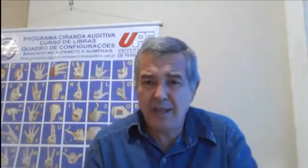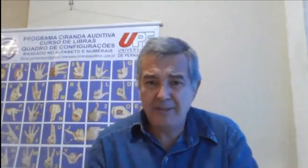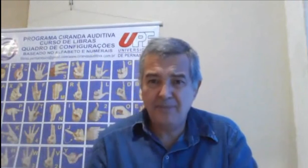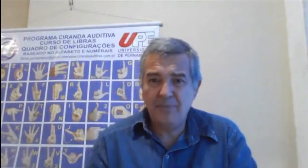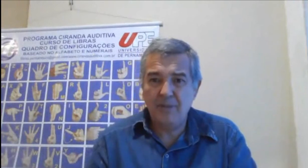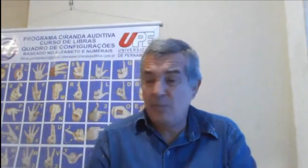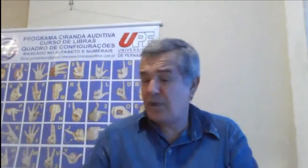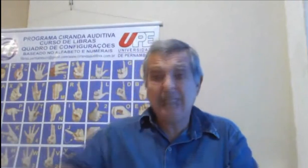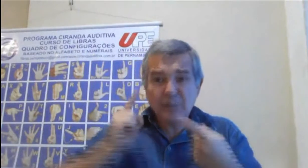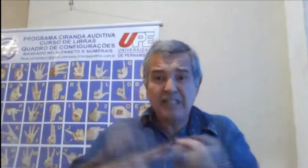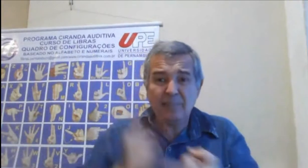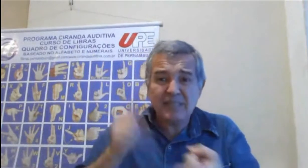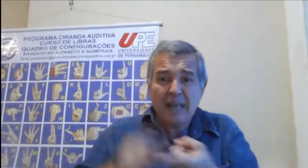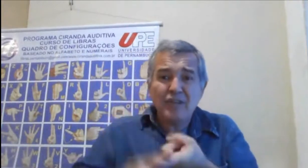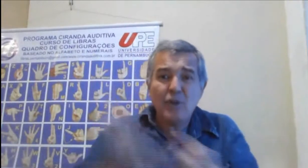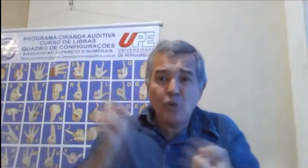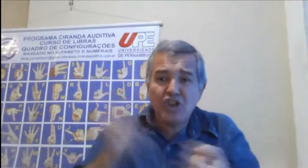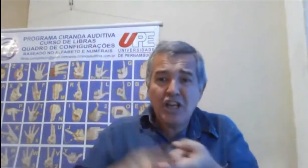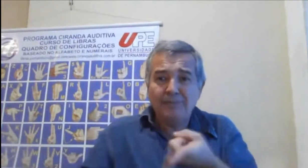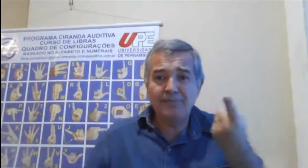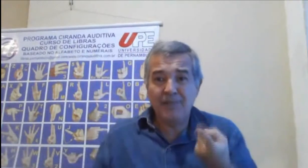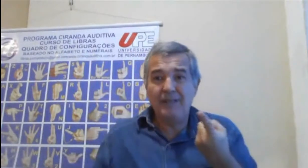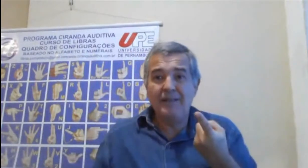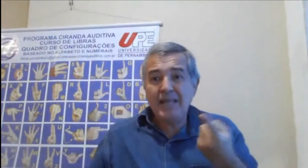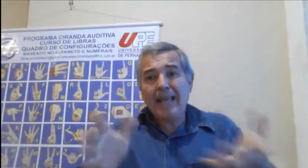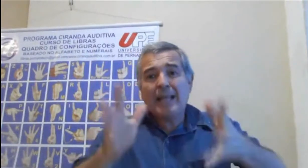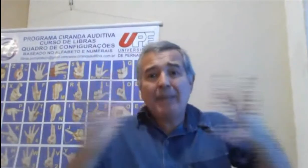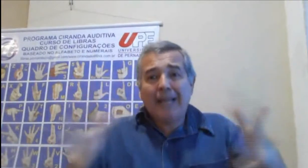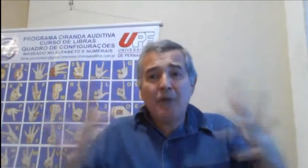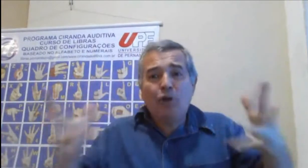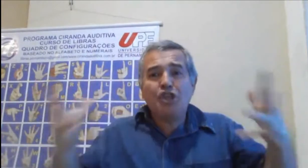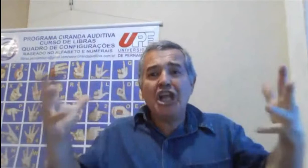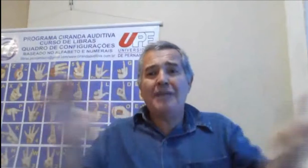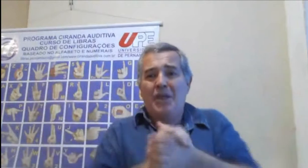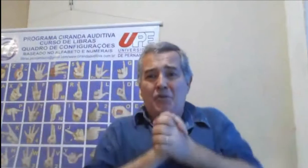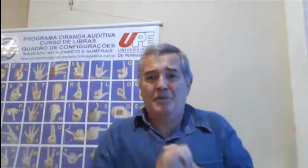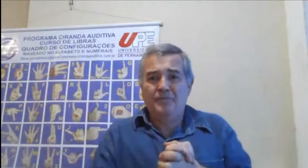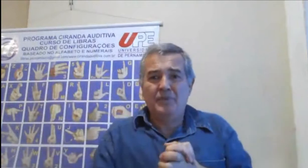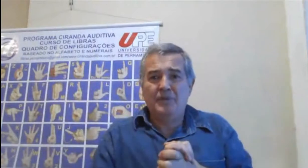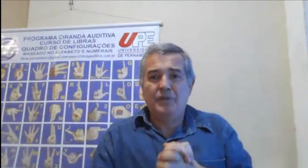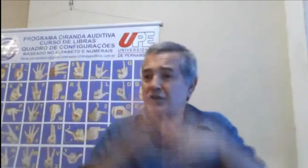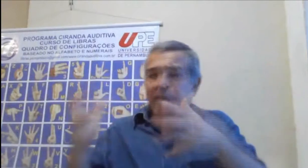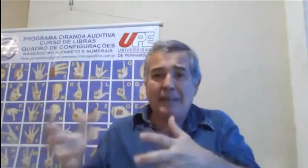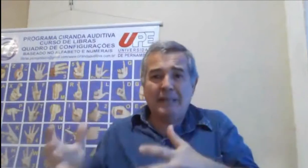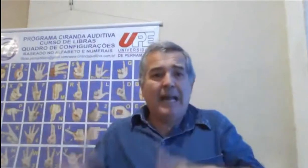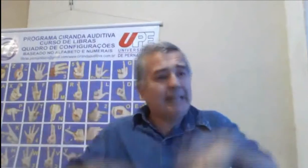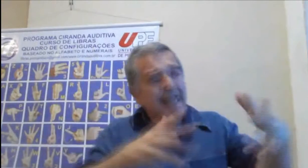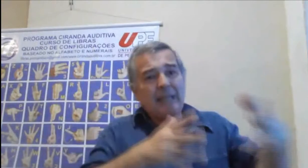quê? Porque nem os intérpretes sabem de biologia. E quem interpretar biologia, meu? Não sabe matemática, quem